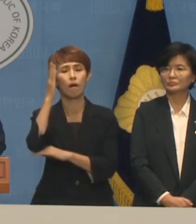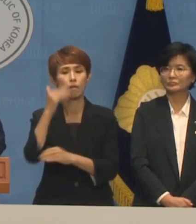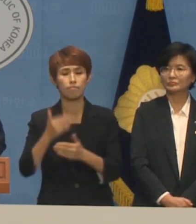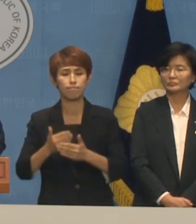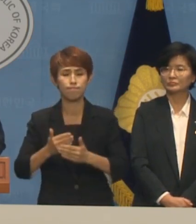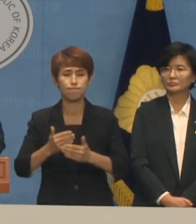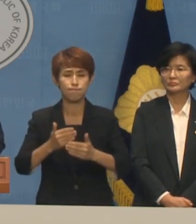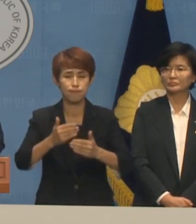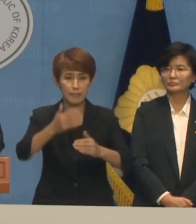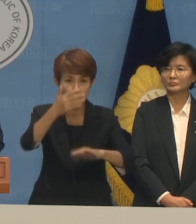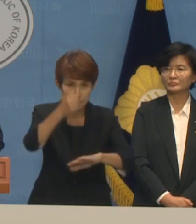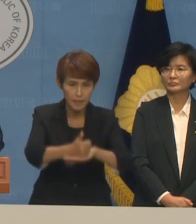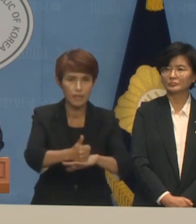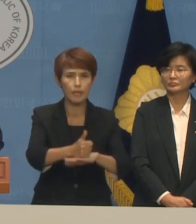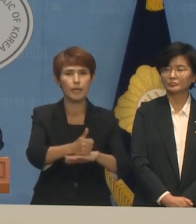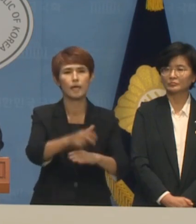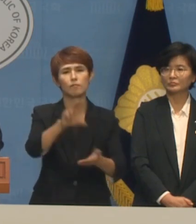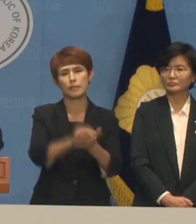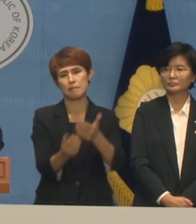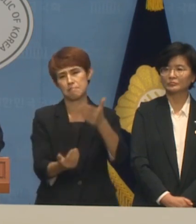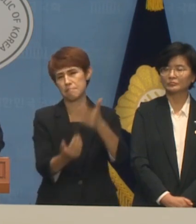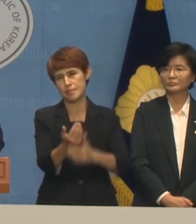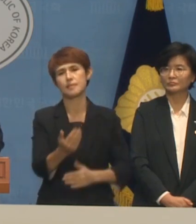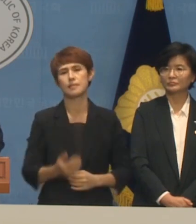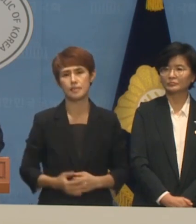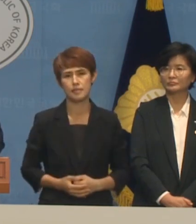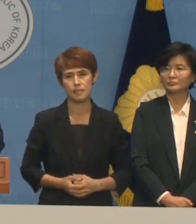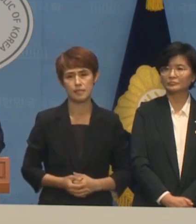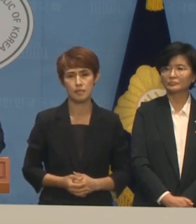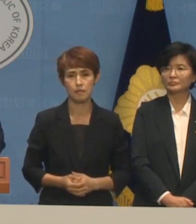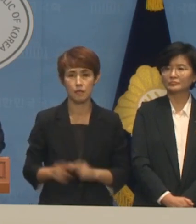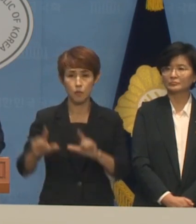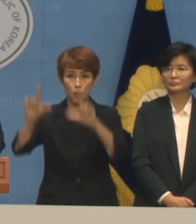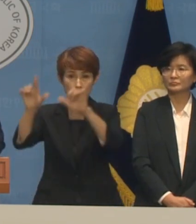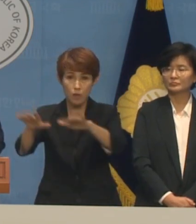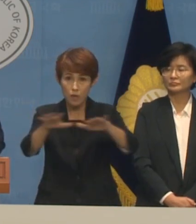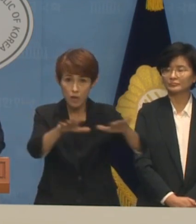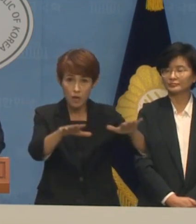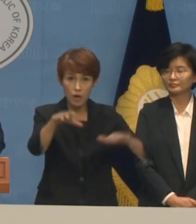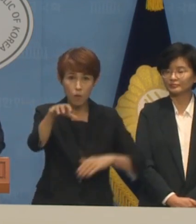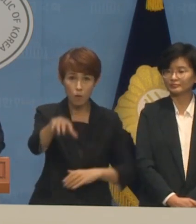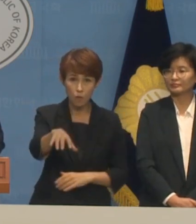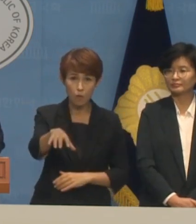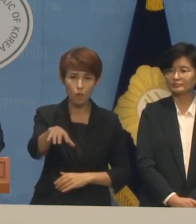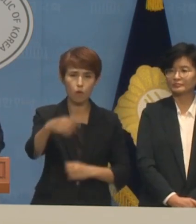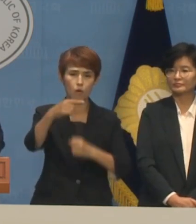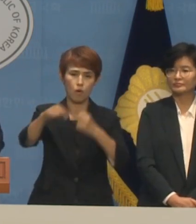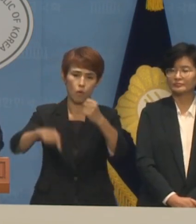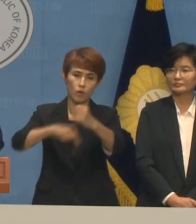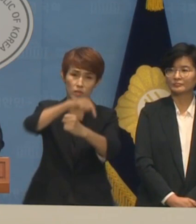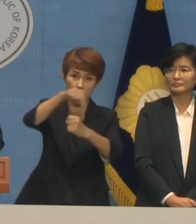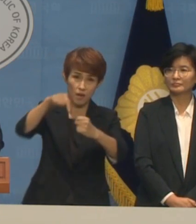것이 결국은 최악의 참사를 만들어냈습니다. 특히 동해안은 월성 원자력부터 시작을 해서